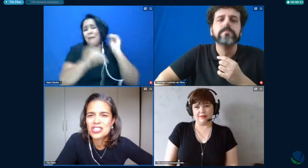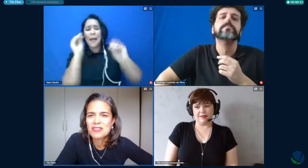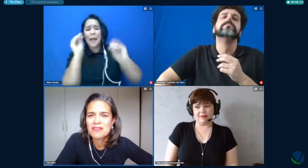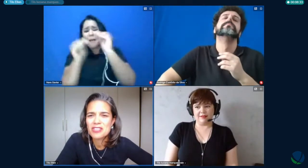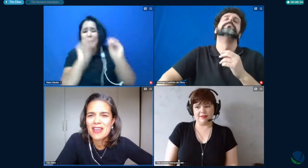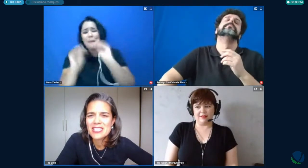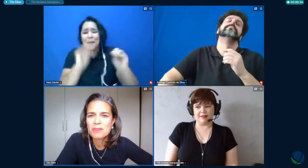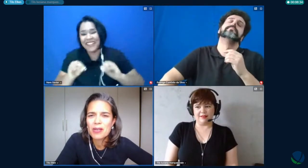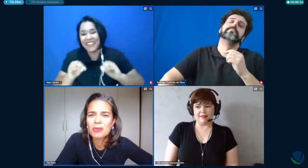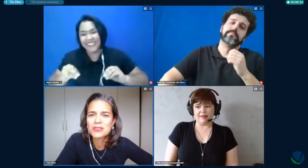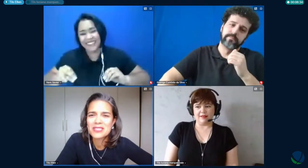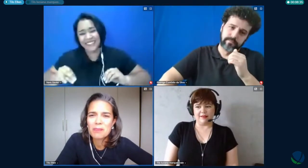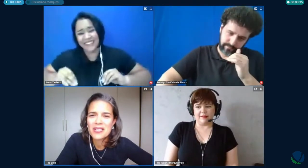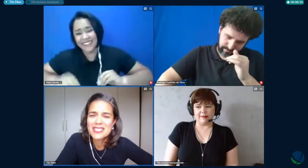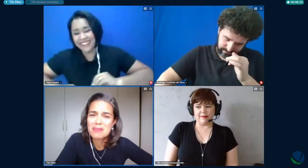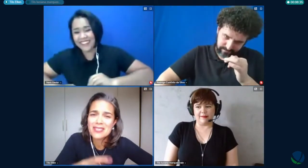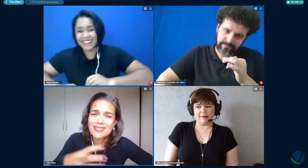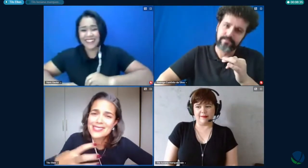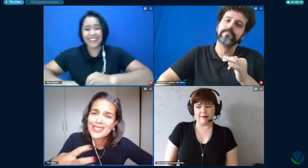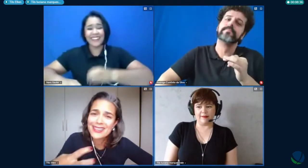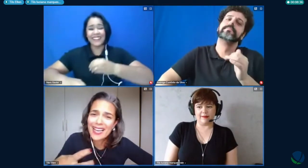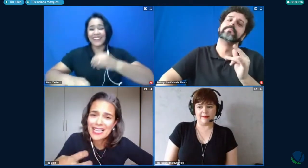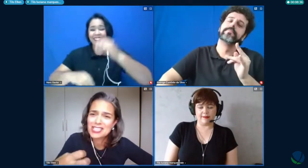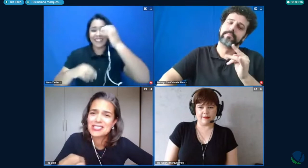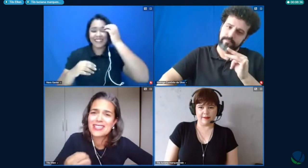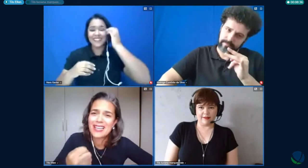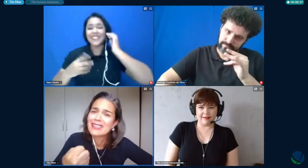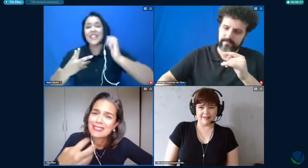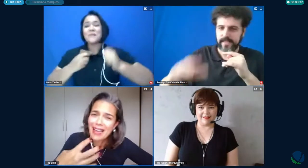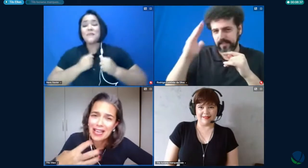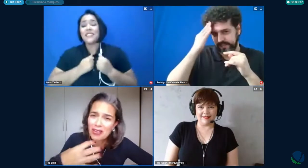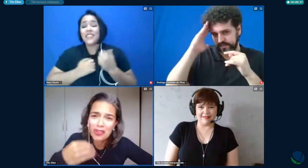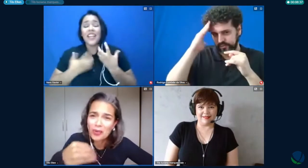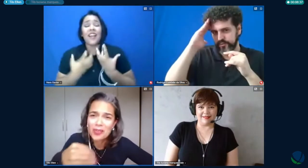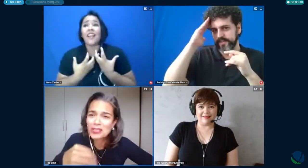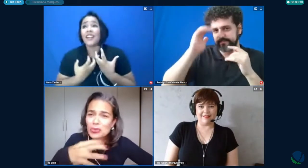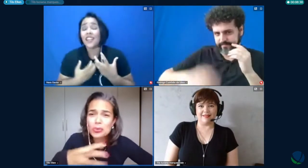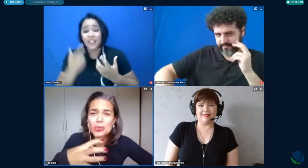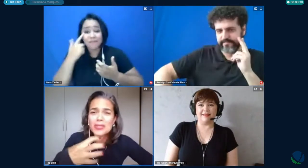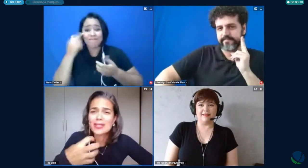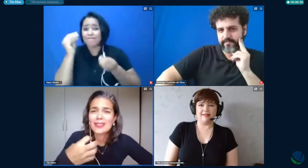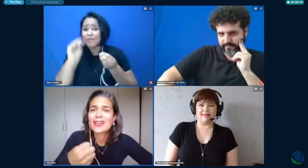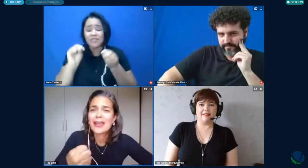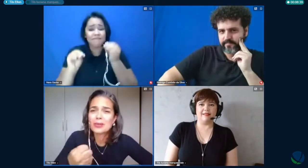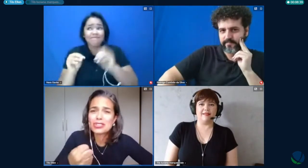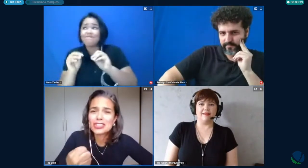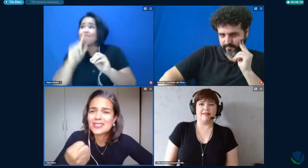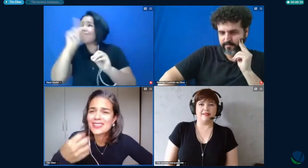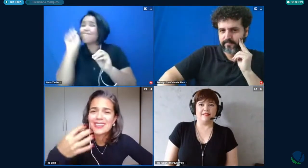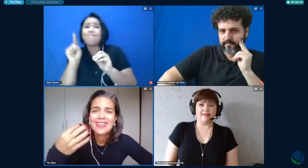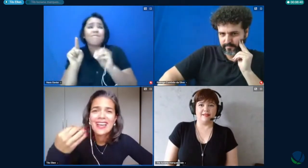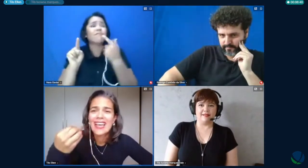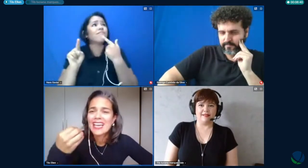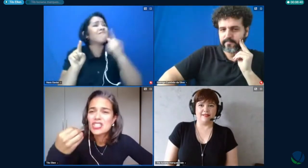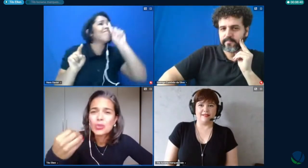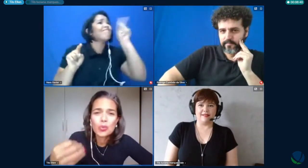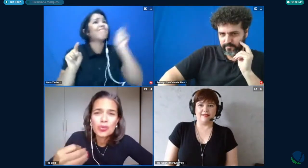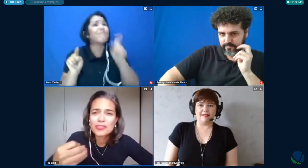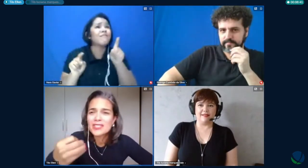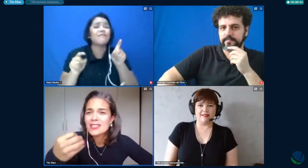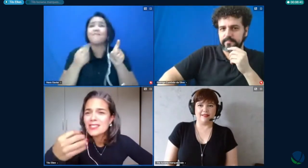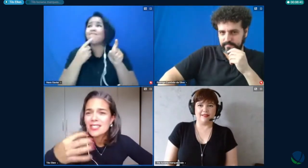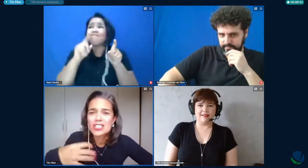Essas diversas perguntas é por causa da minha ansiedade, né? Aí eu fui colocando tudo que eu tinha